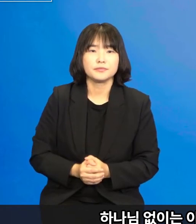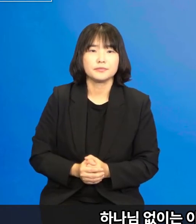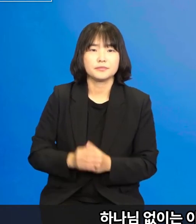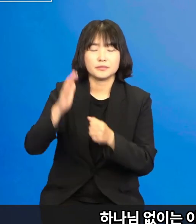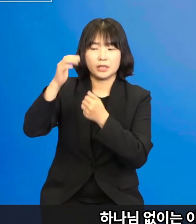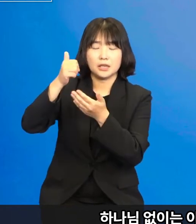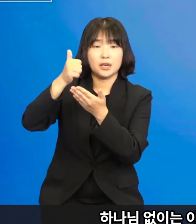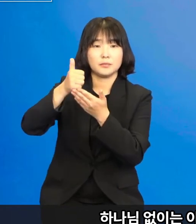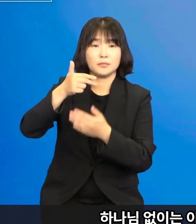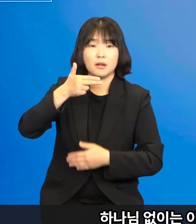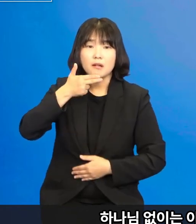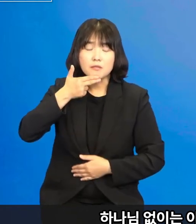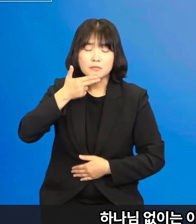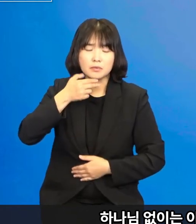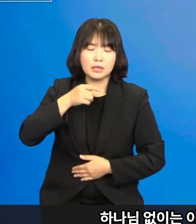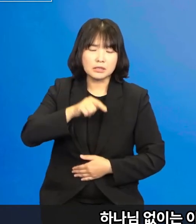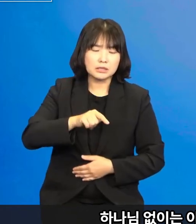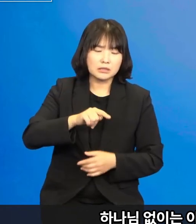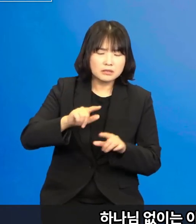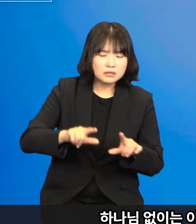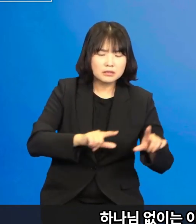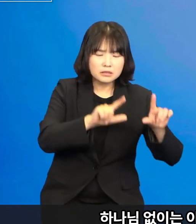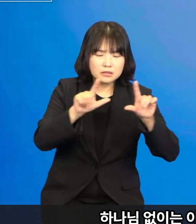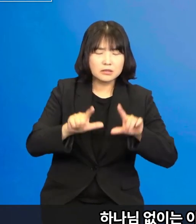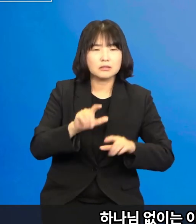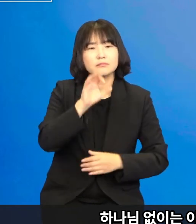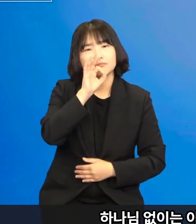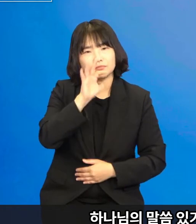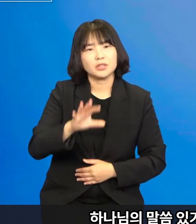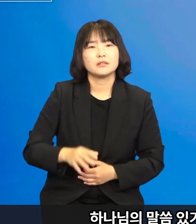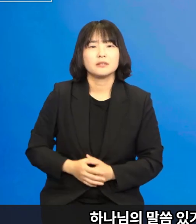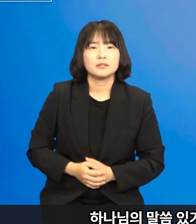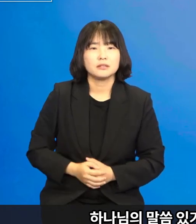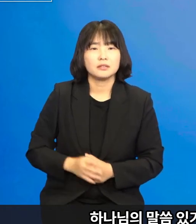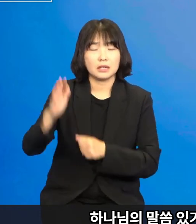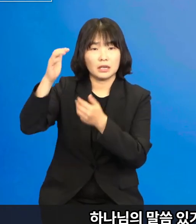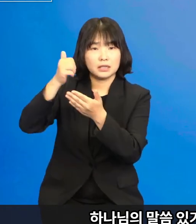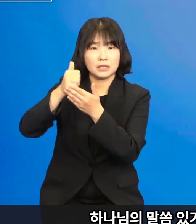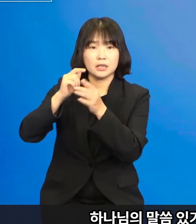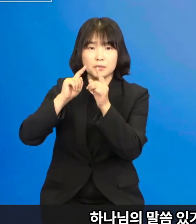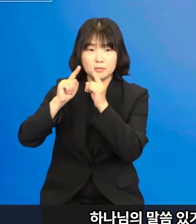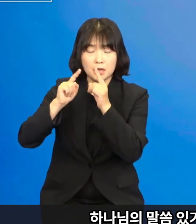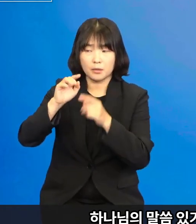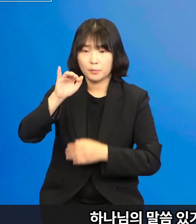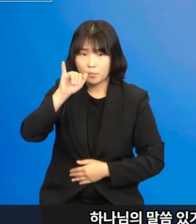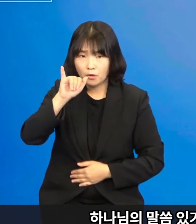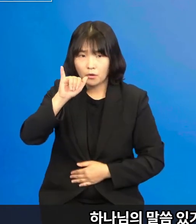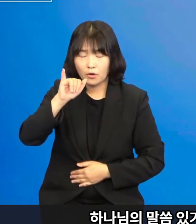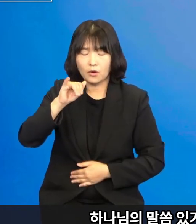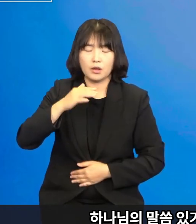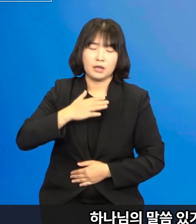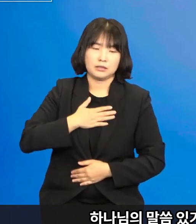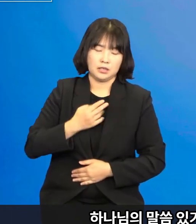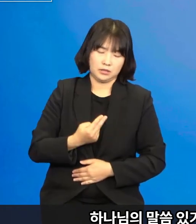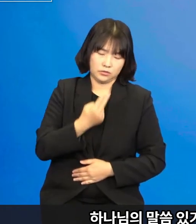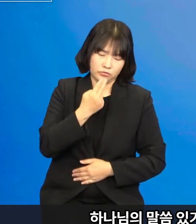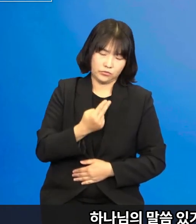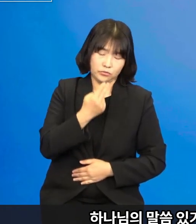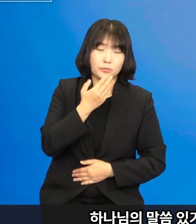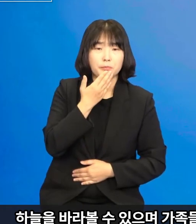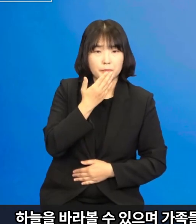하나님 없이는 이 삶을 살아낼 수 없습니다. 하나님의 말씀 있기에 내가 오늘 숨 쉴 수